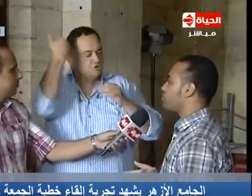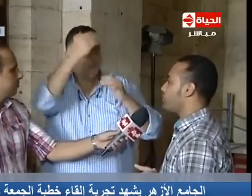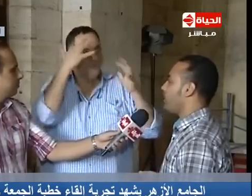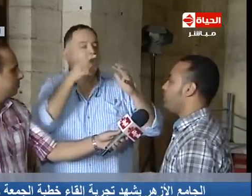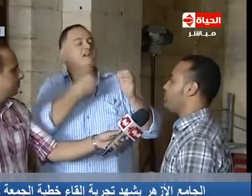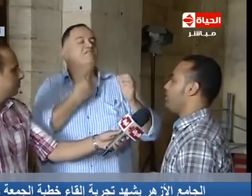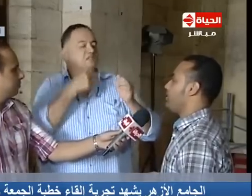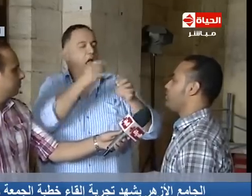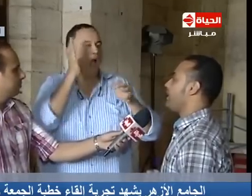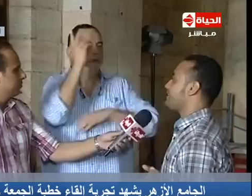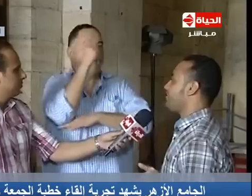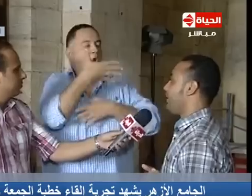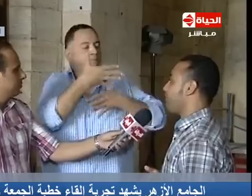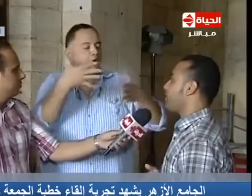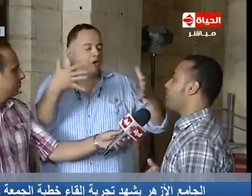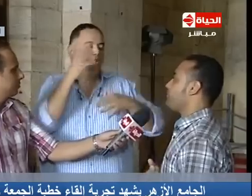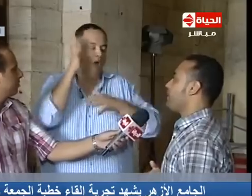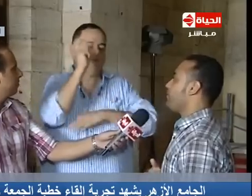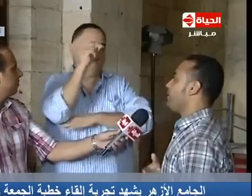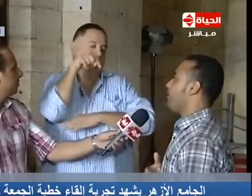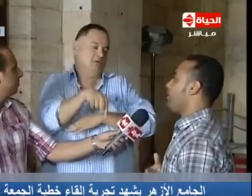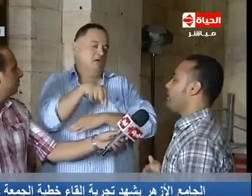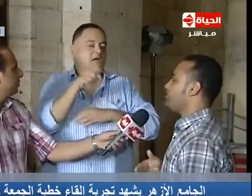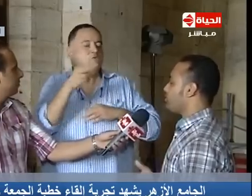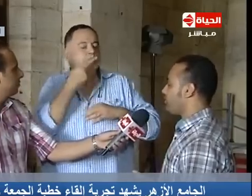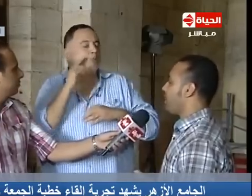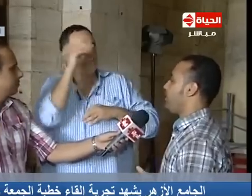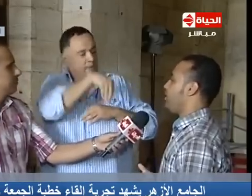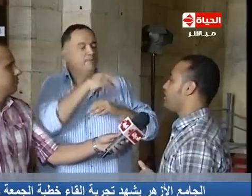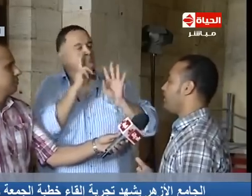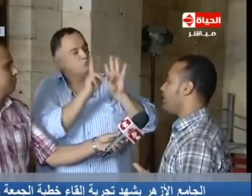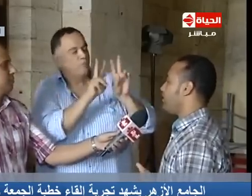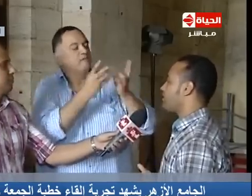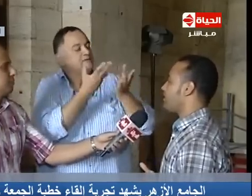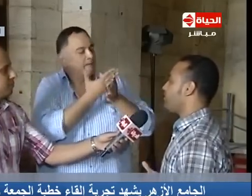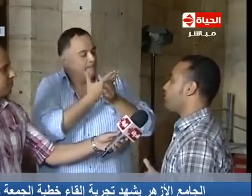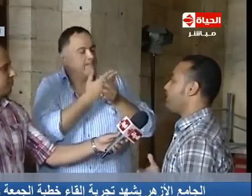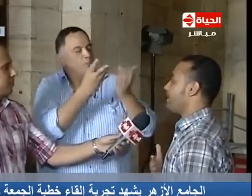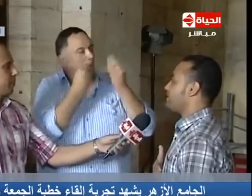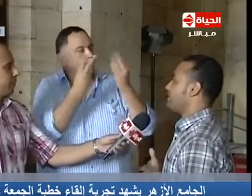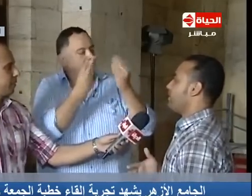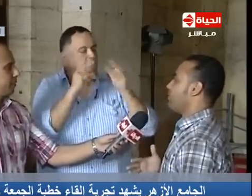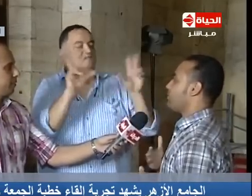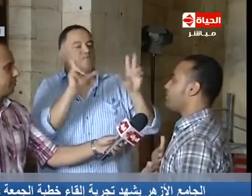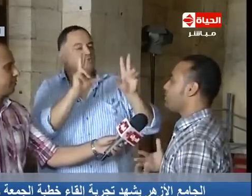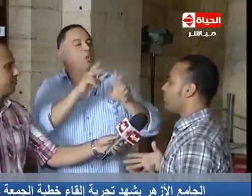السنه والشريعه السامحه في الجامع. لازم يكون في جامع الازهر، لان جامع الازهر كبير، فكل الناس بينصب